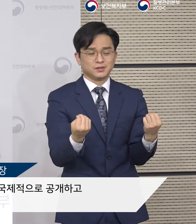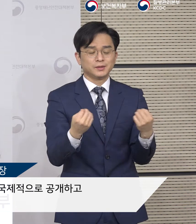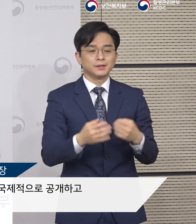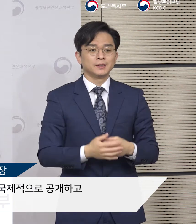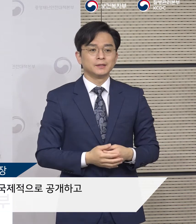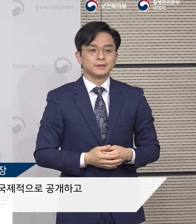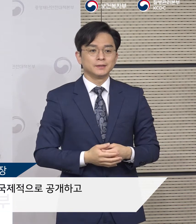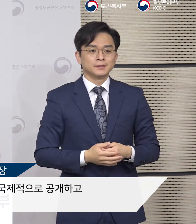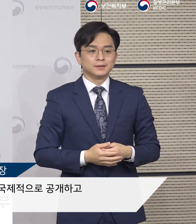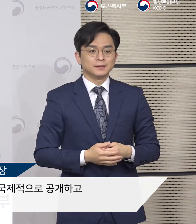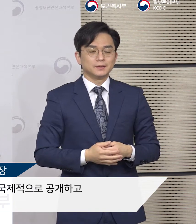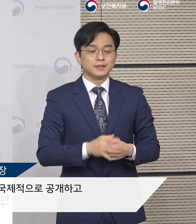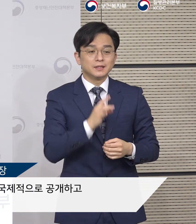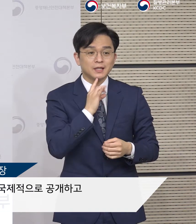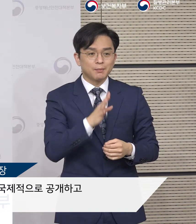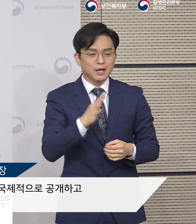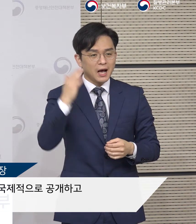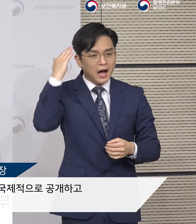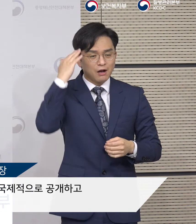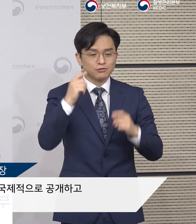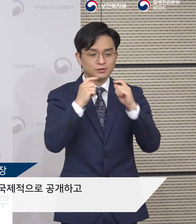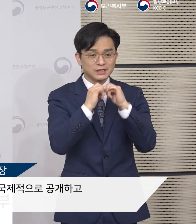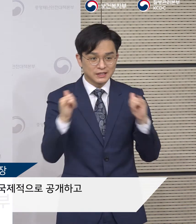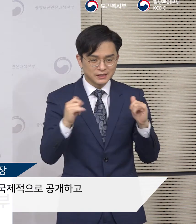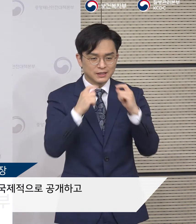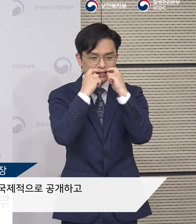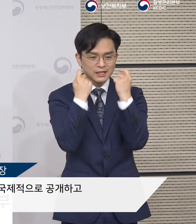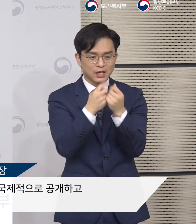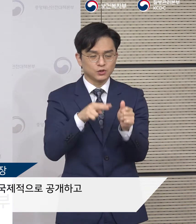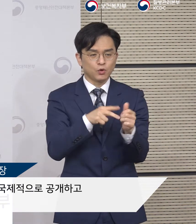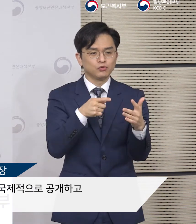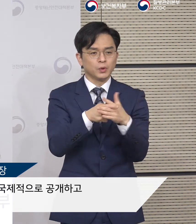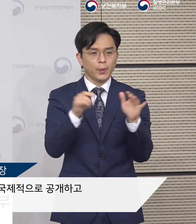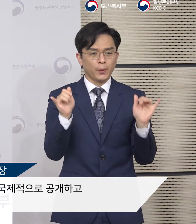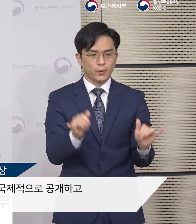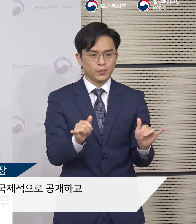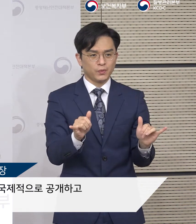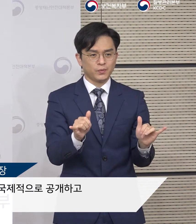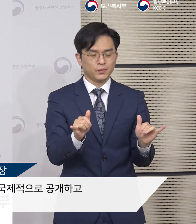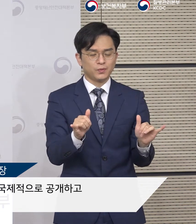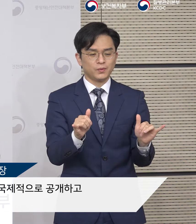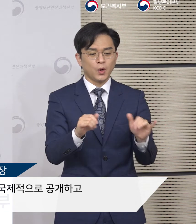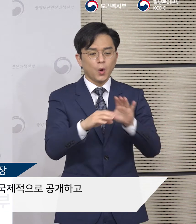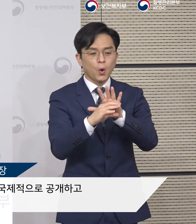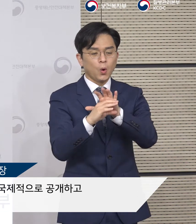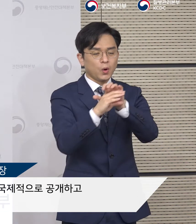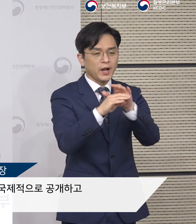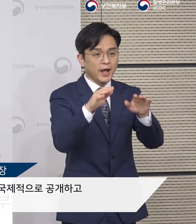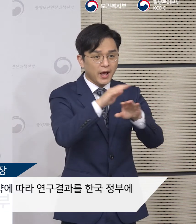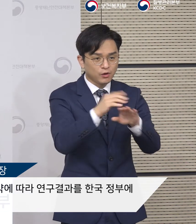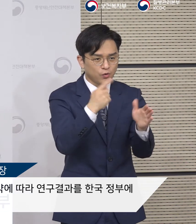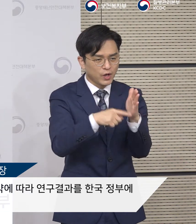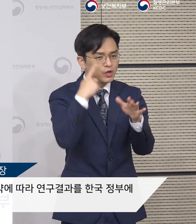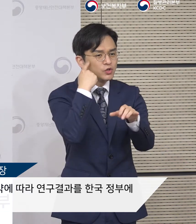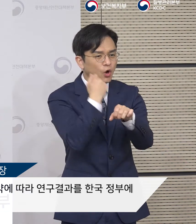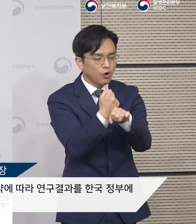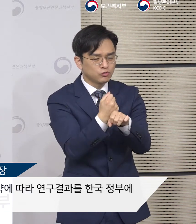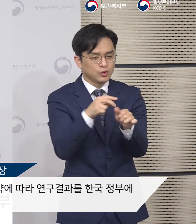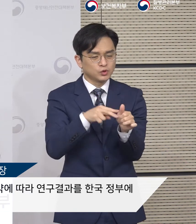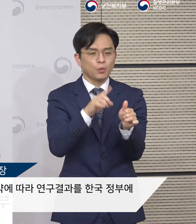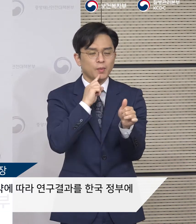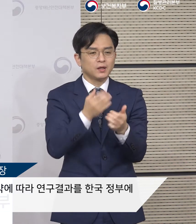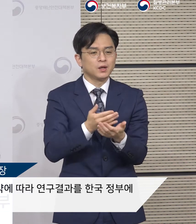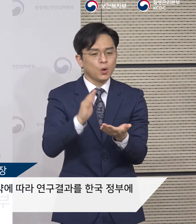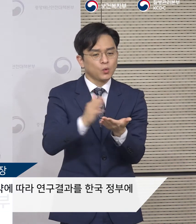정부는 개인정보 유출 없이 연구용 데이터를 국제적으로 공개하고 연구 성과를 공유, 활용할 계획입니다. 데이터를